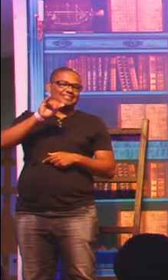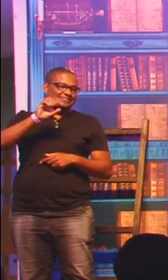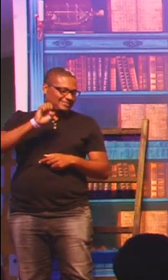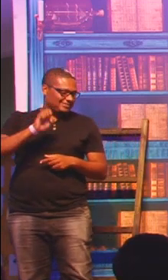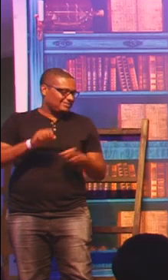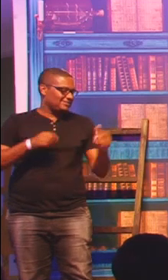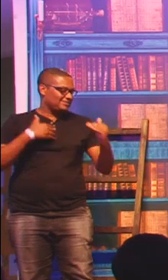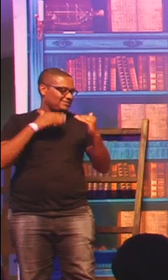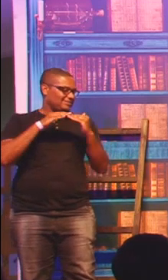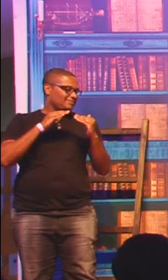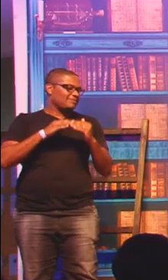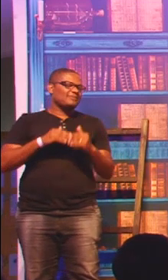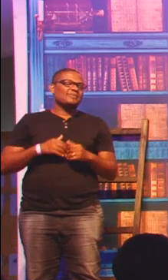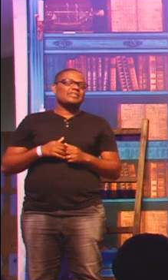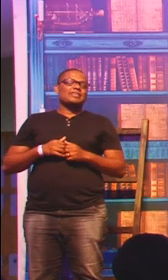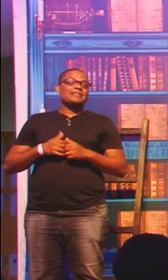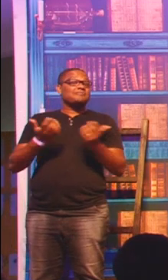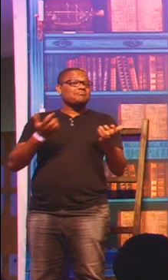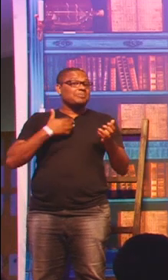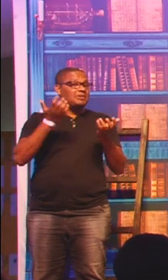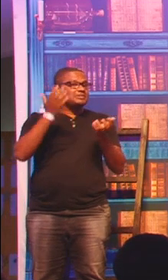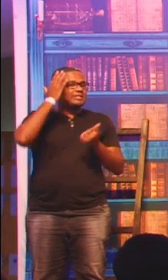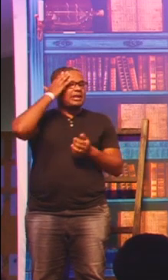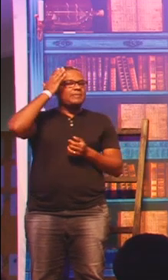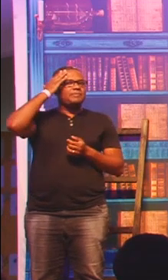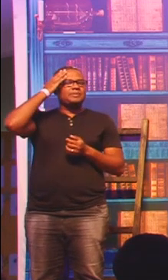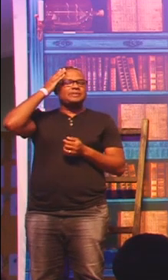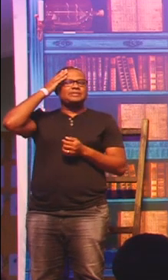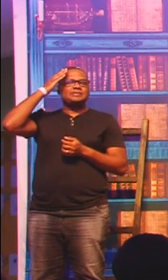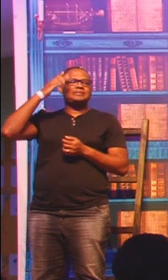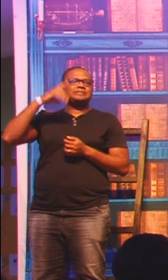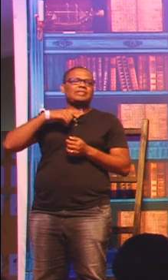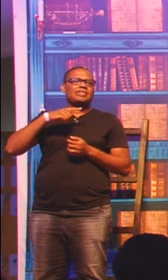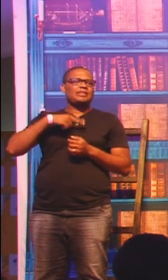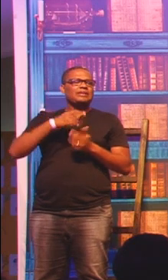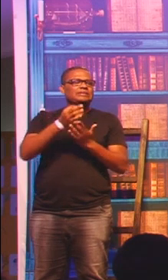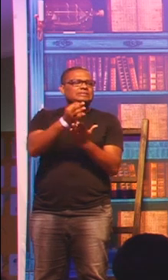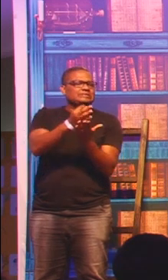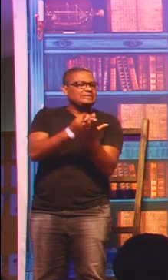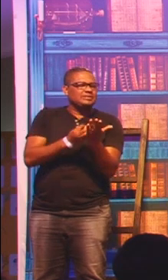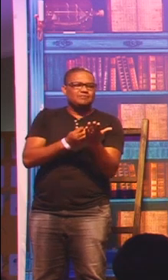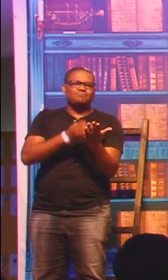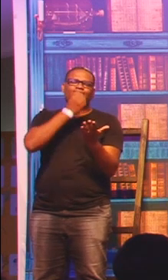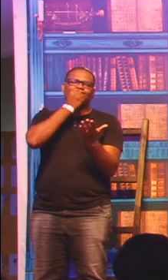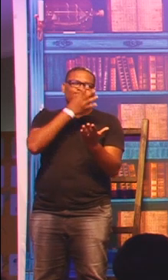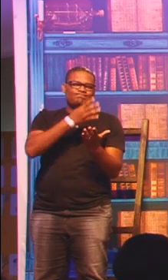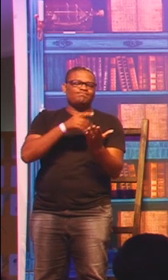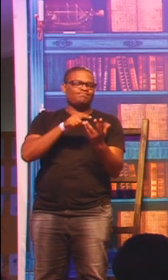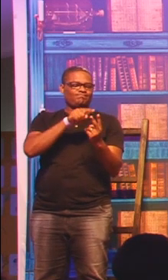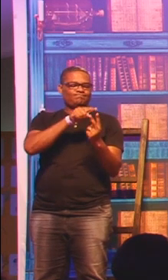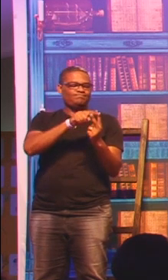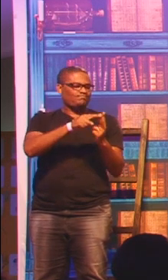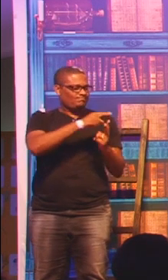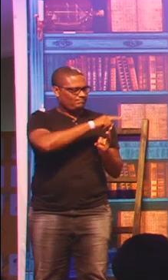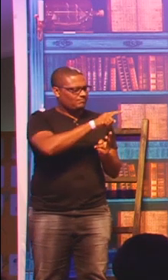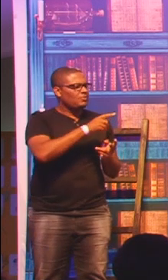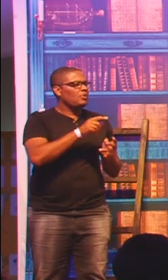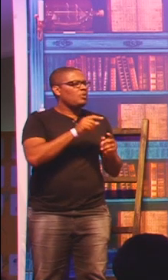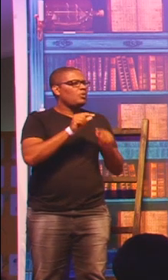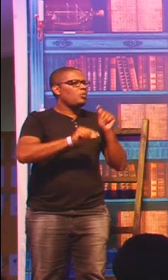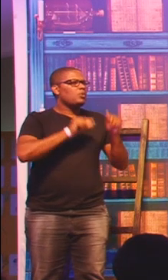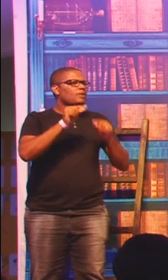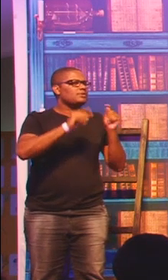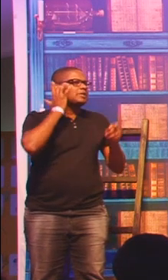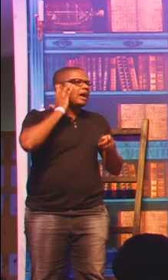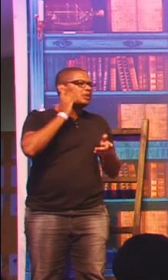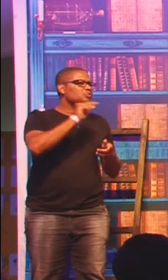Então, antes disso, eu queria saber, até considerando esses textos monumentais que vocês construíram, o que é que vocês consideram